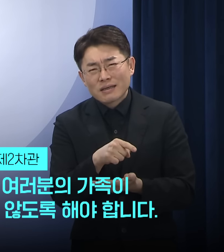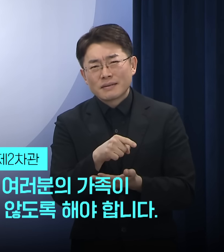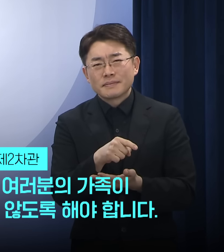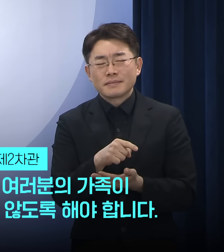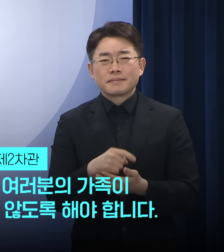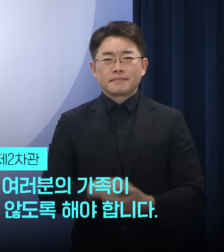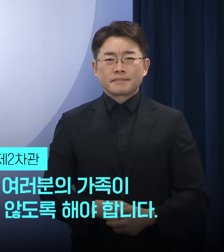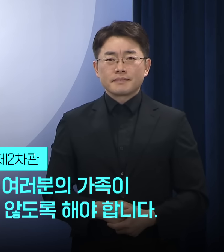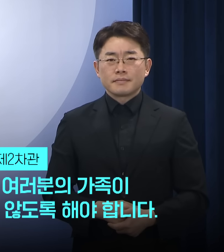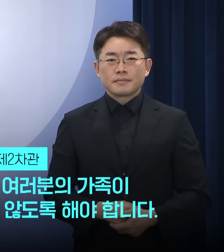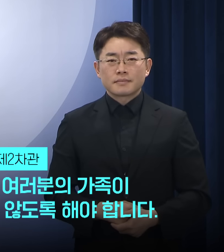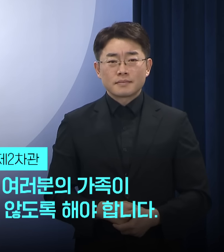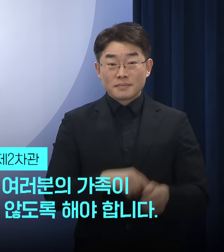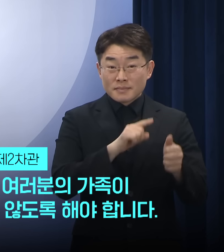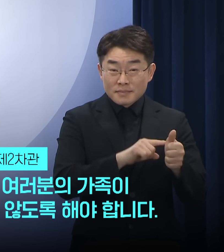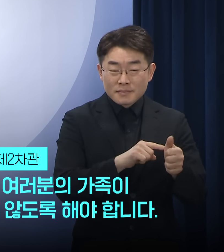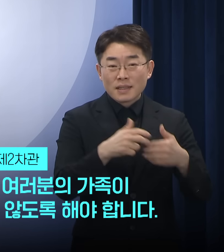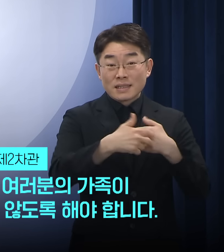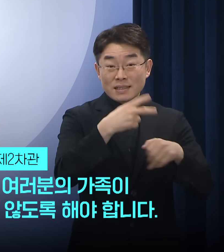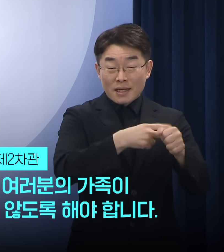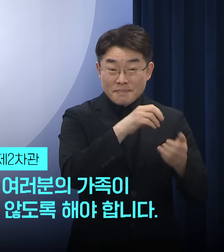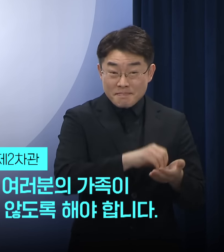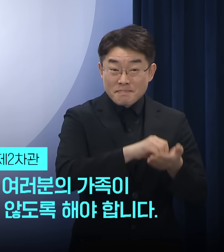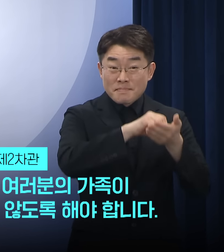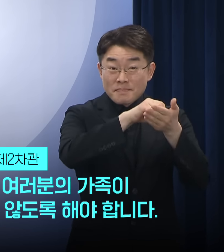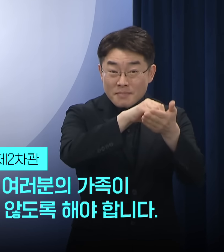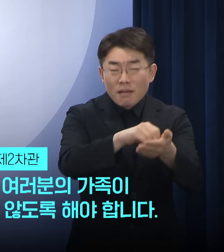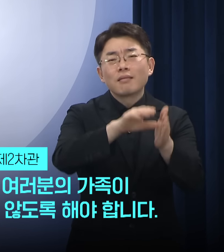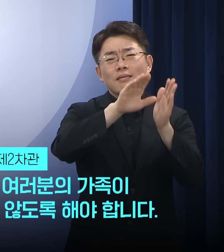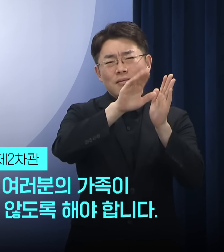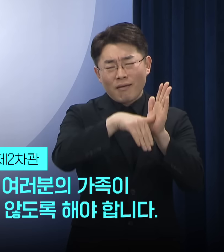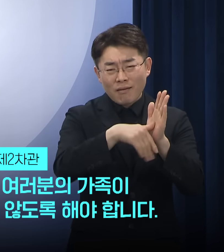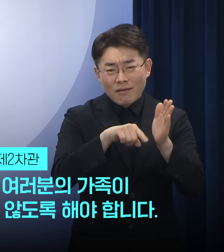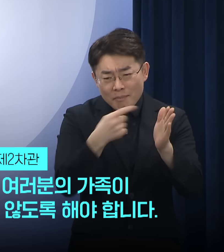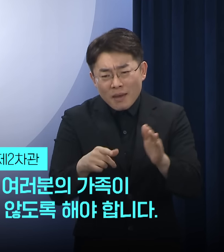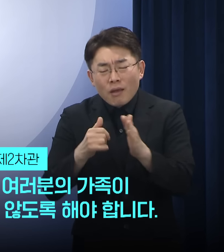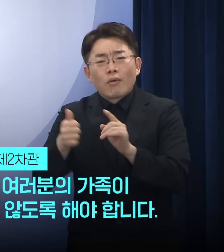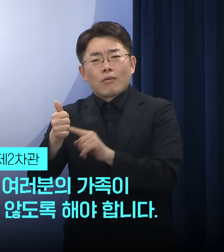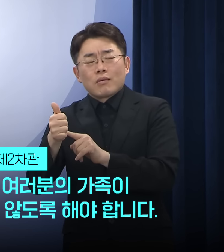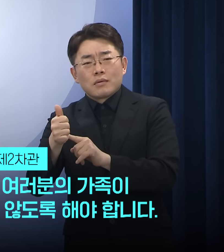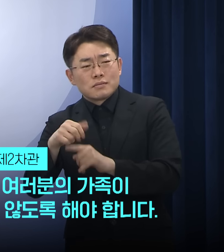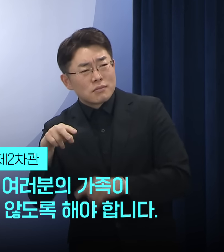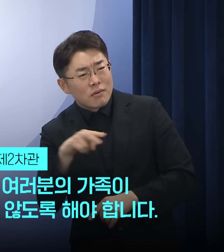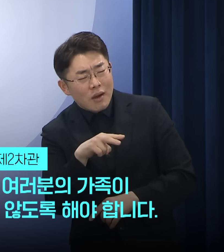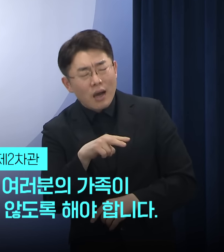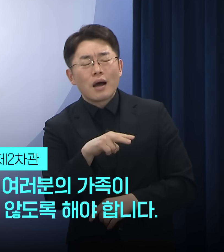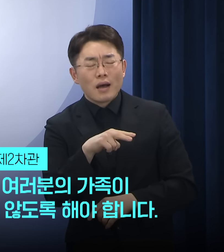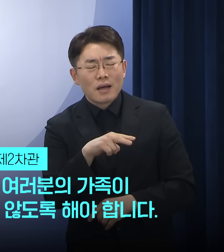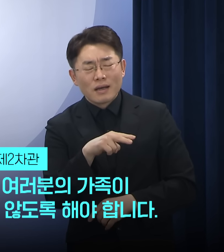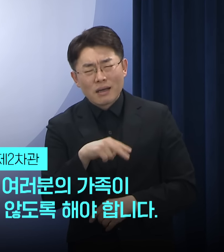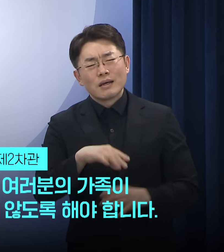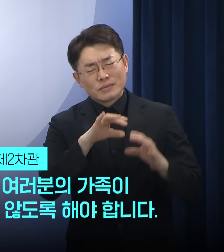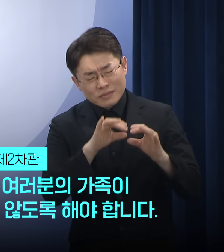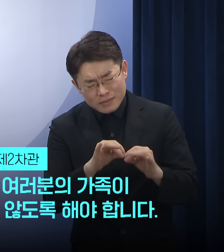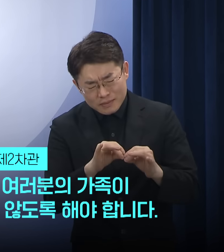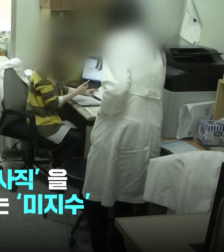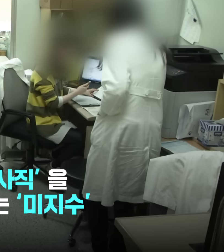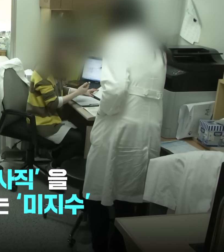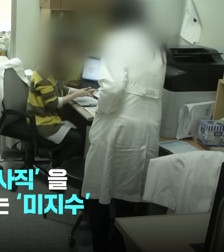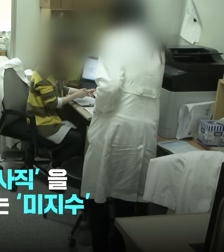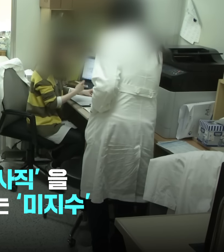의사가 되기까지 여러분과 여러분의 가족이 견뎌온 인내의 시간이 헛되지